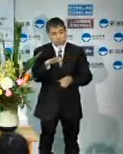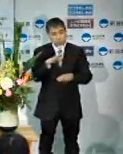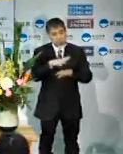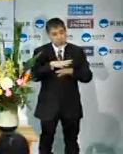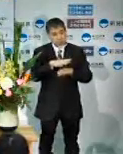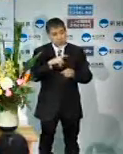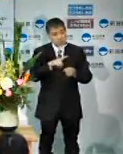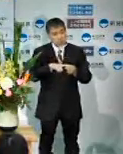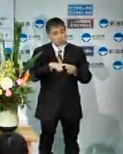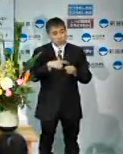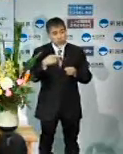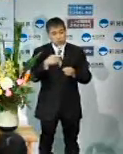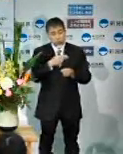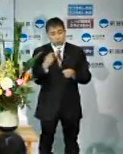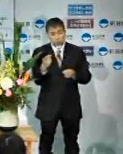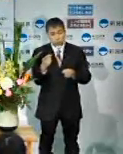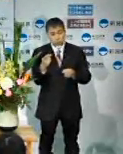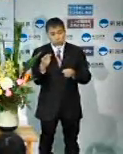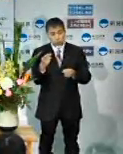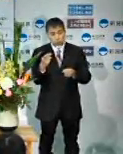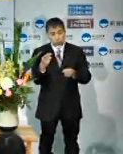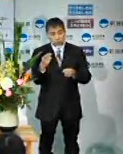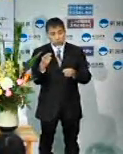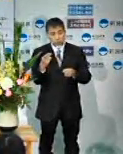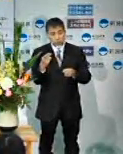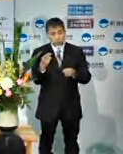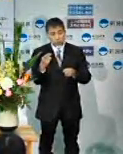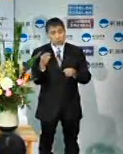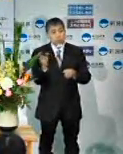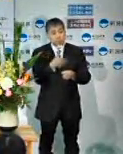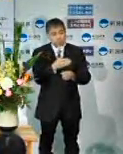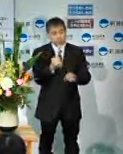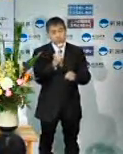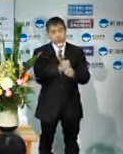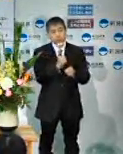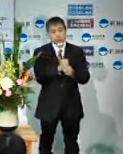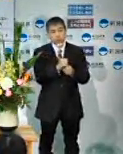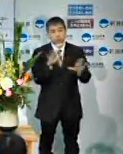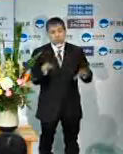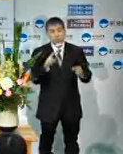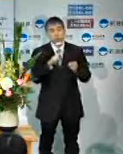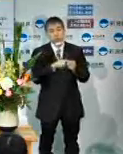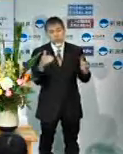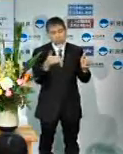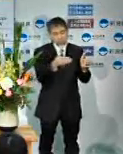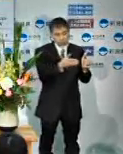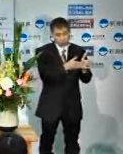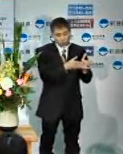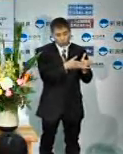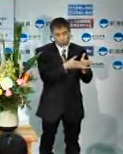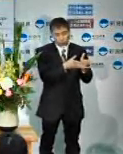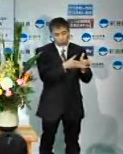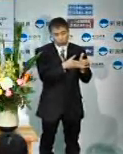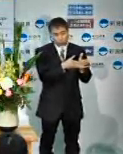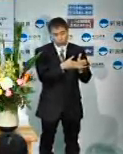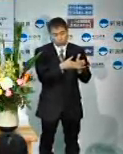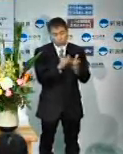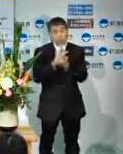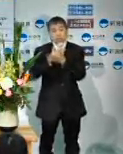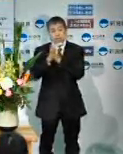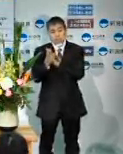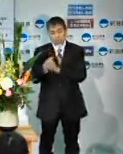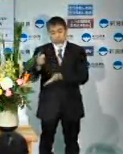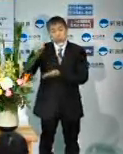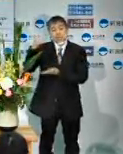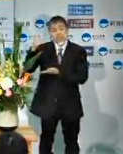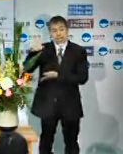ですね、まあ、5年度が最終年度ですのでですね、まあ、そういう意味では仕上げですよね。きっちりとですね、県財政を、